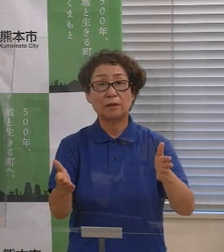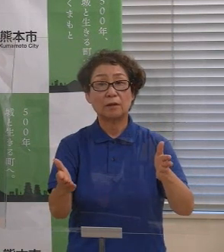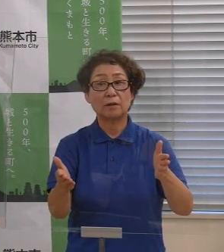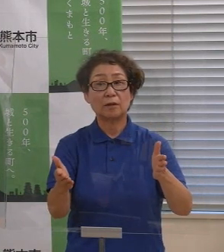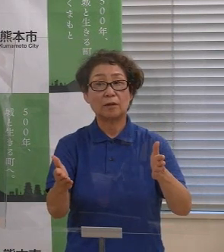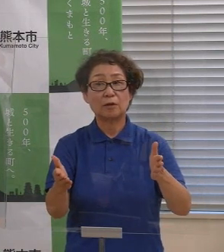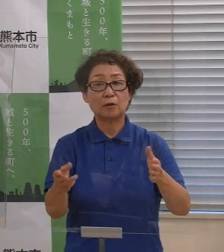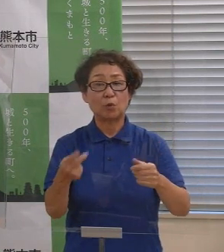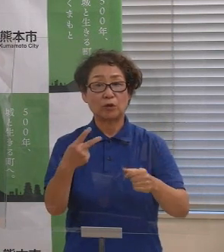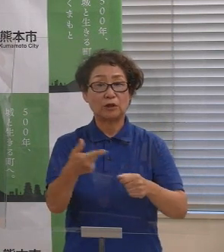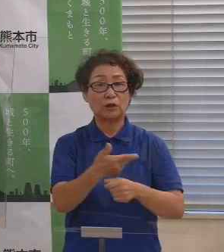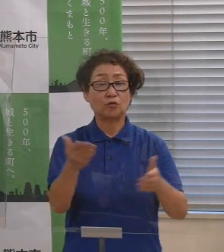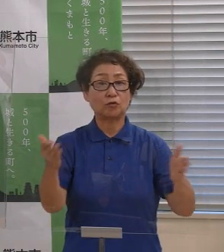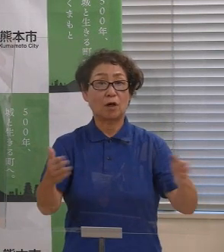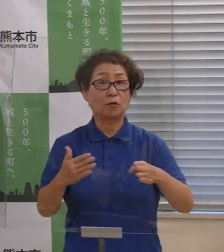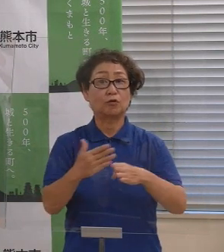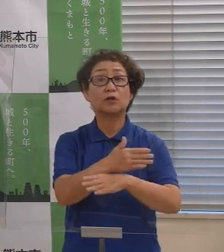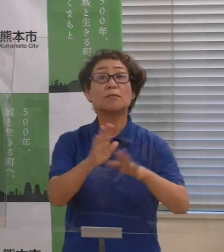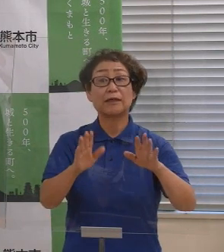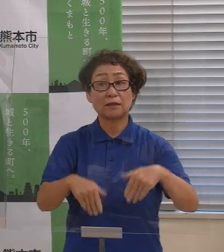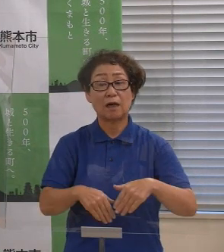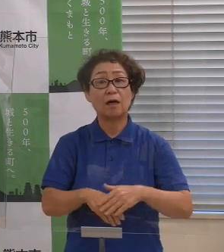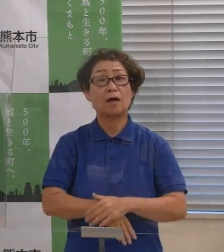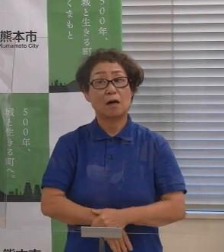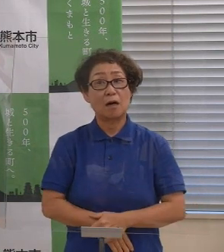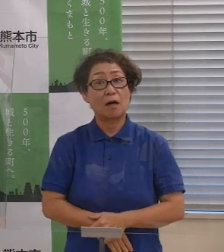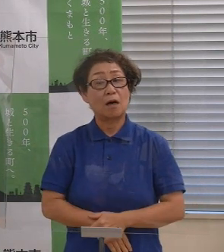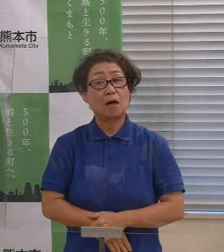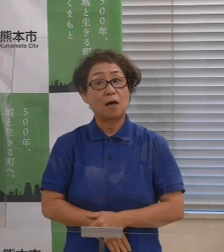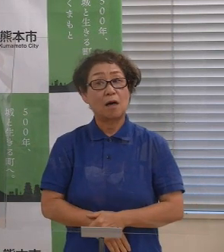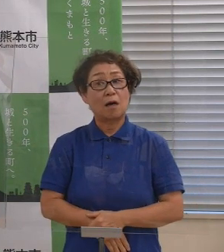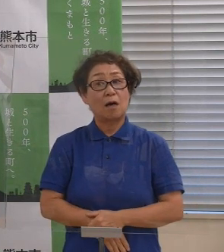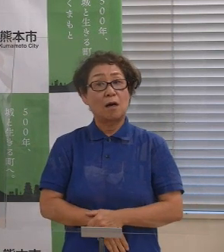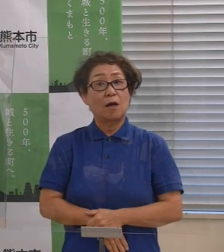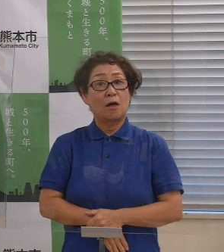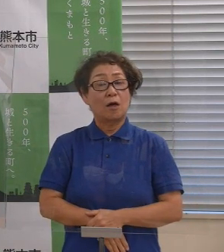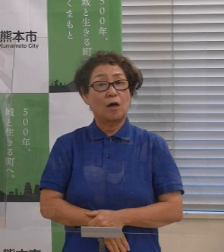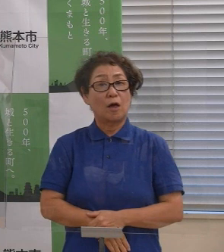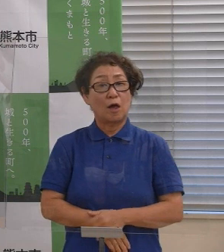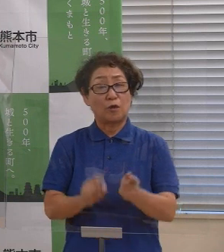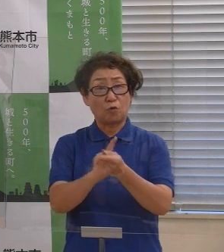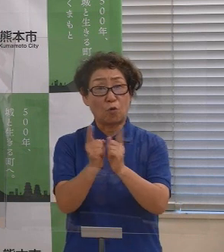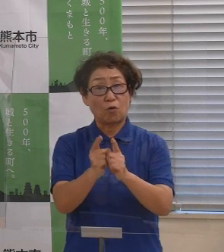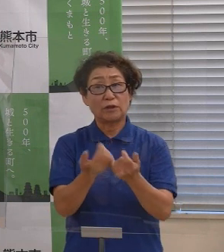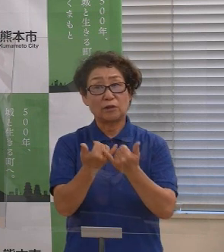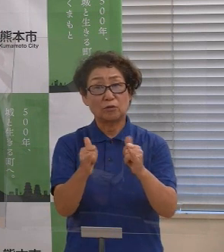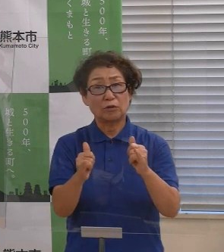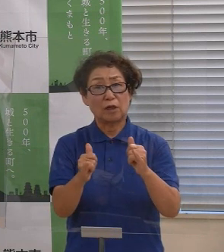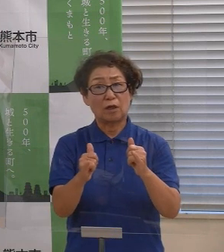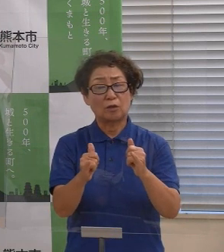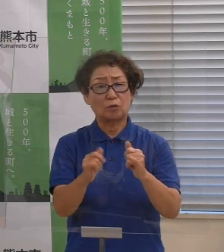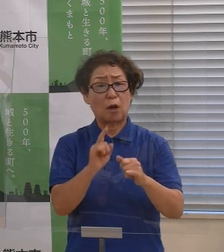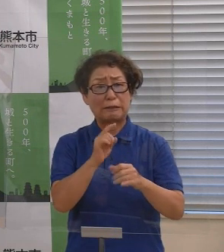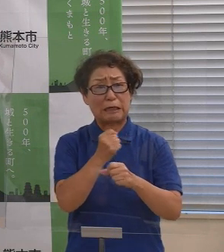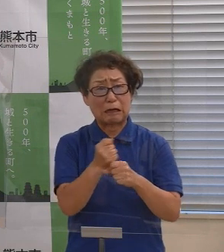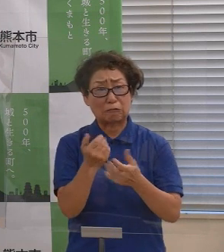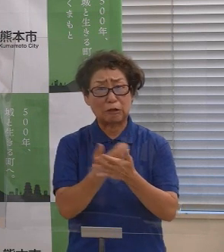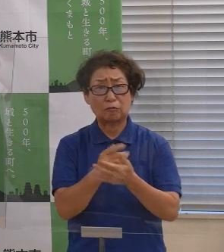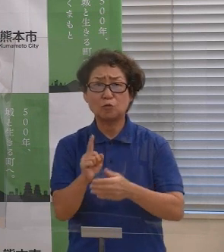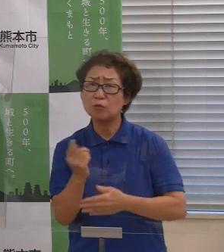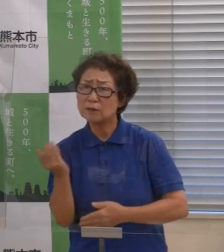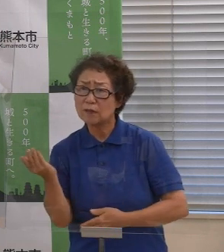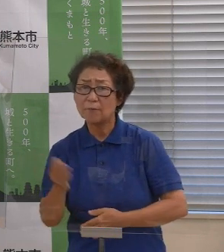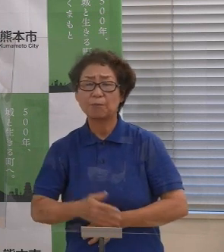でに2週間以上経過したんですが、その後この濃厚接触者と呼べなくなるんじゃないかと思って、